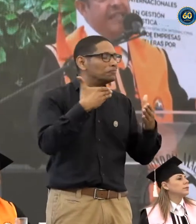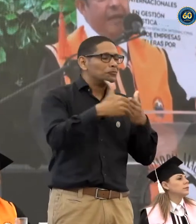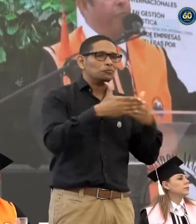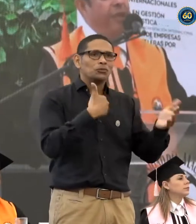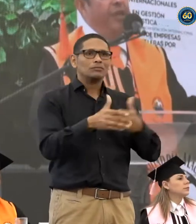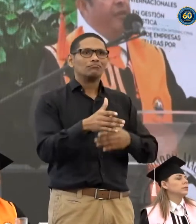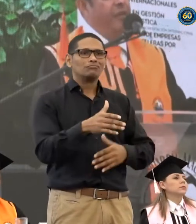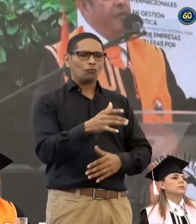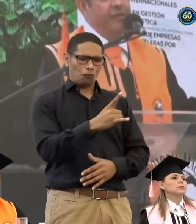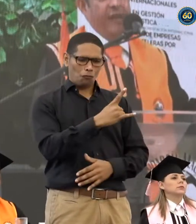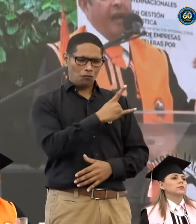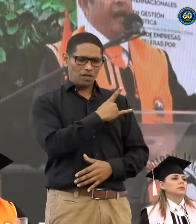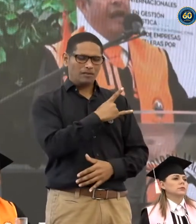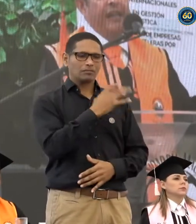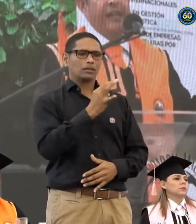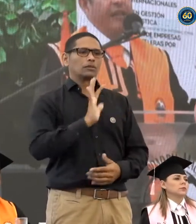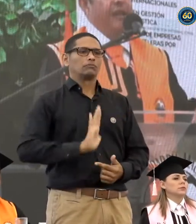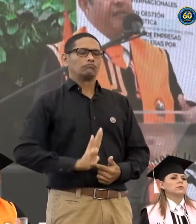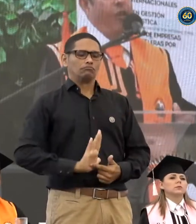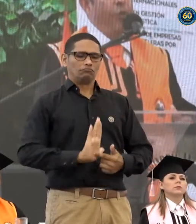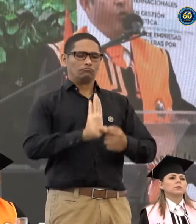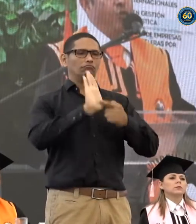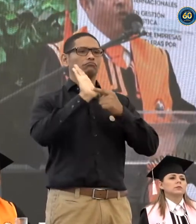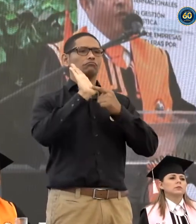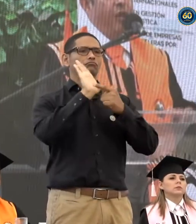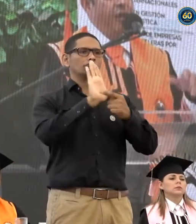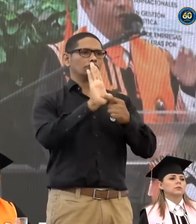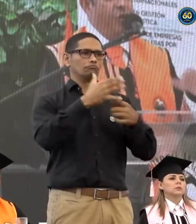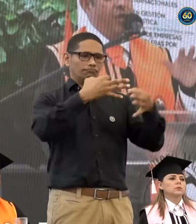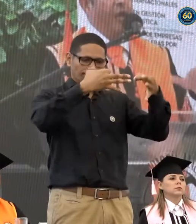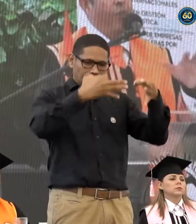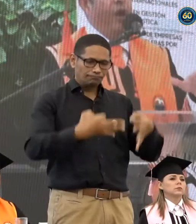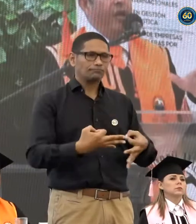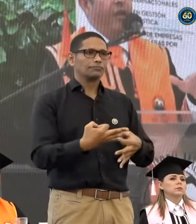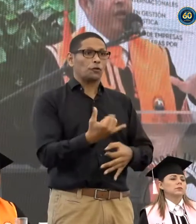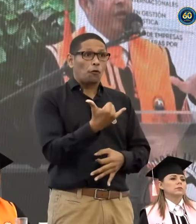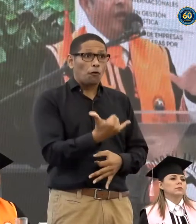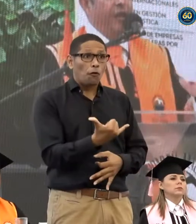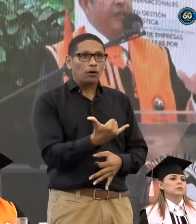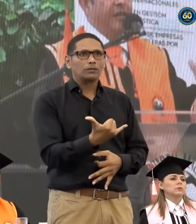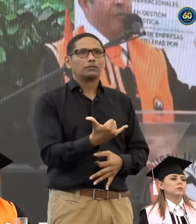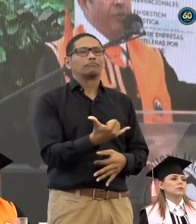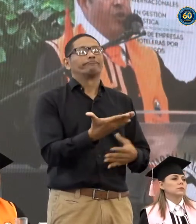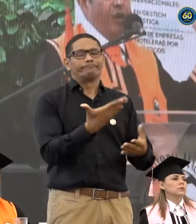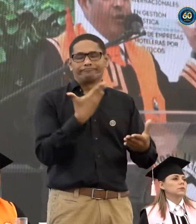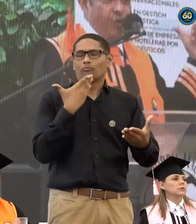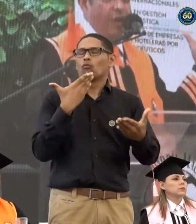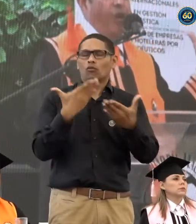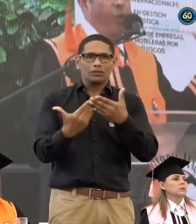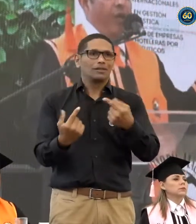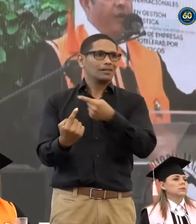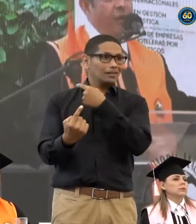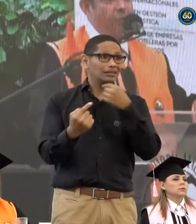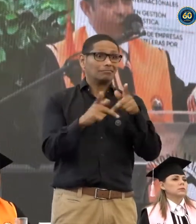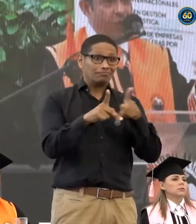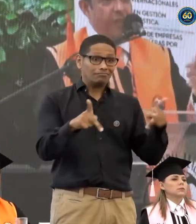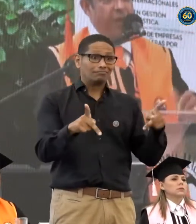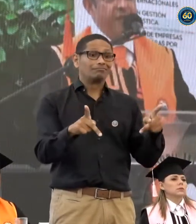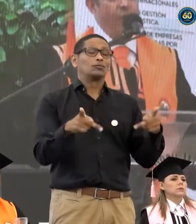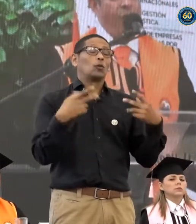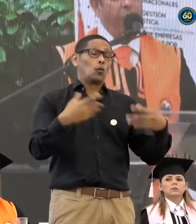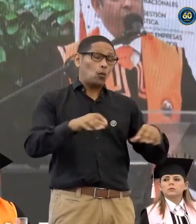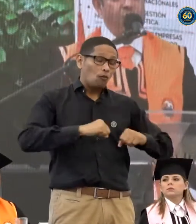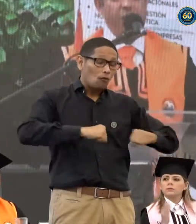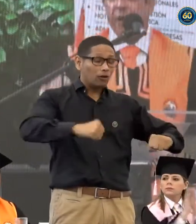saca la cara y trata de hacer lo mejor posible que estamos aquí gracias a esas personas que ustedes no ven pero que se merecen un aplauso